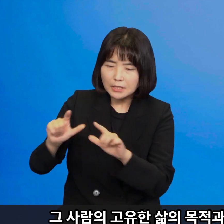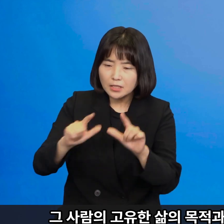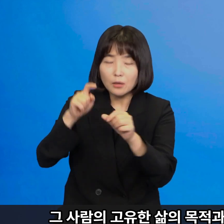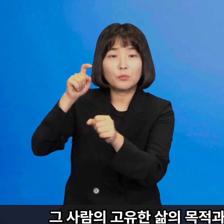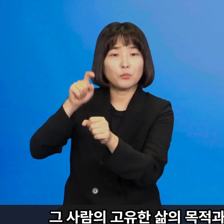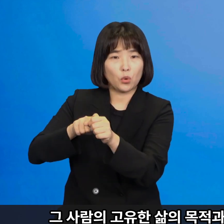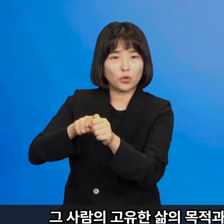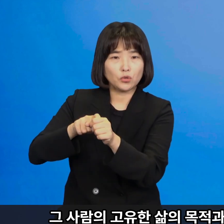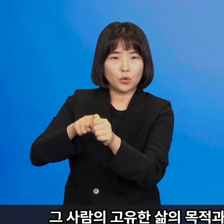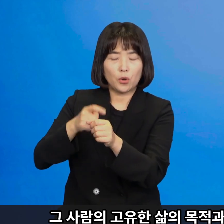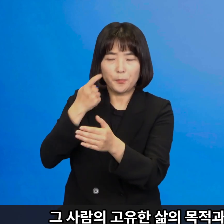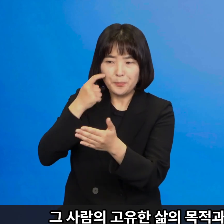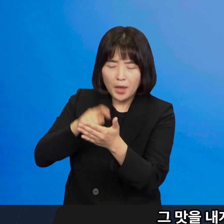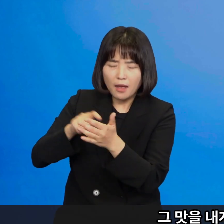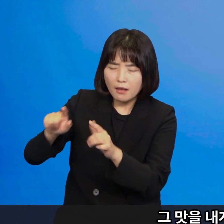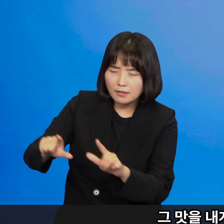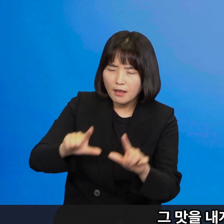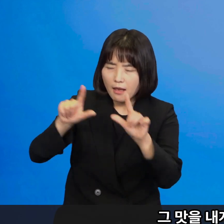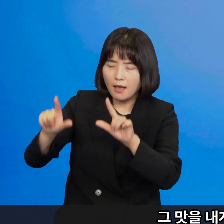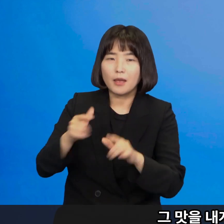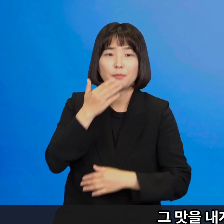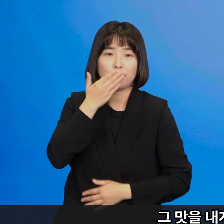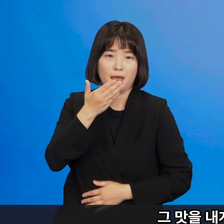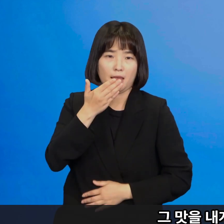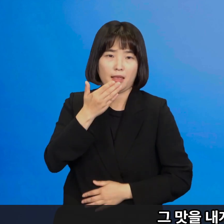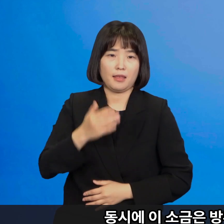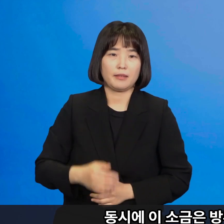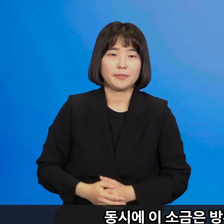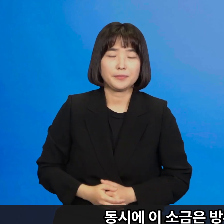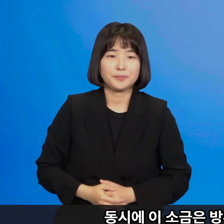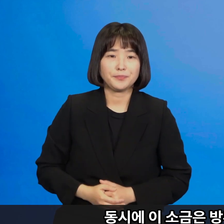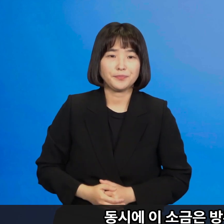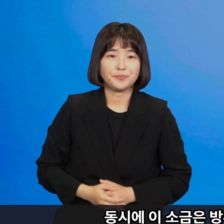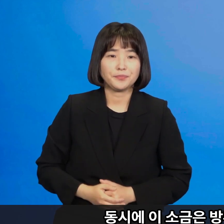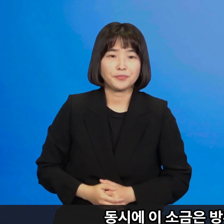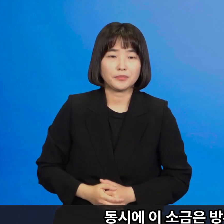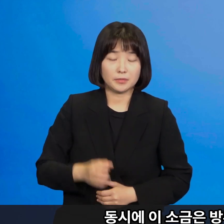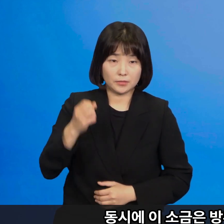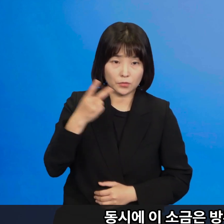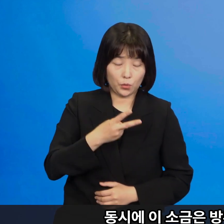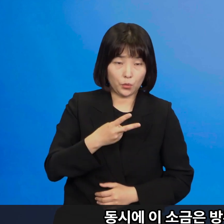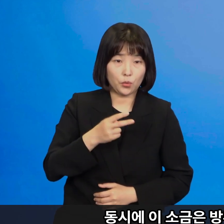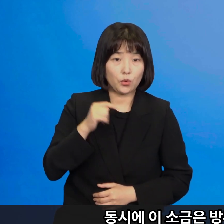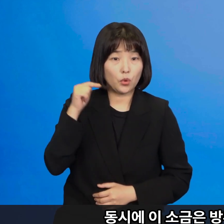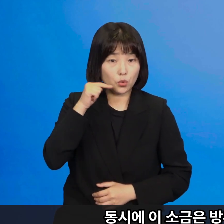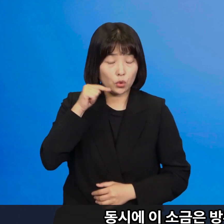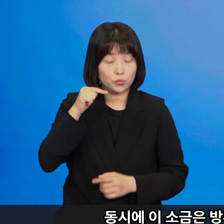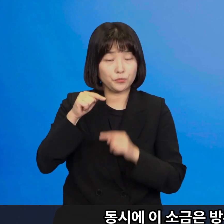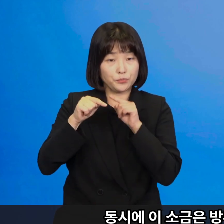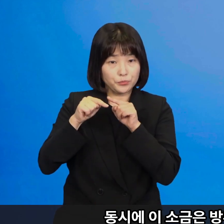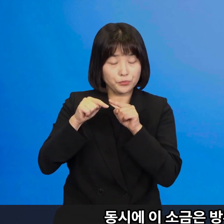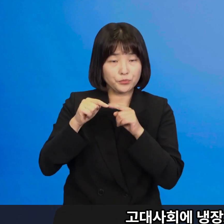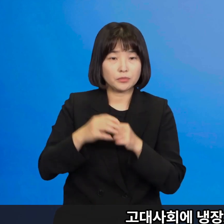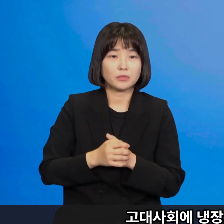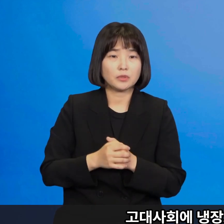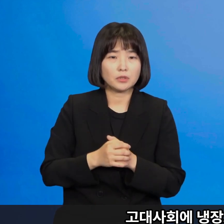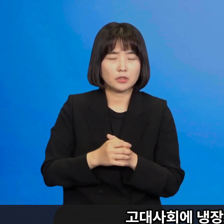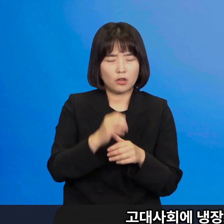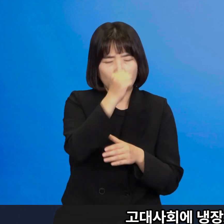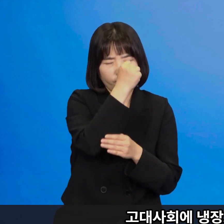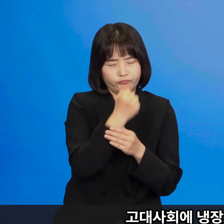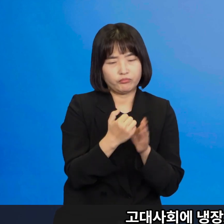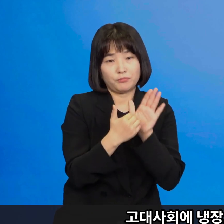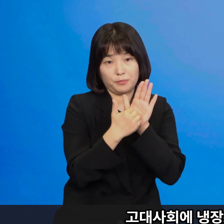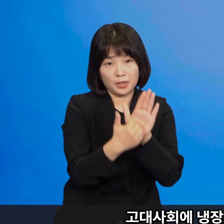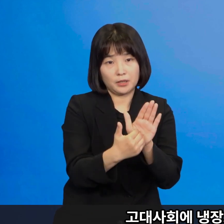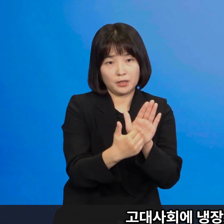이유를 발견하고 살아가게 됩니다. 그 맛을 내게 되는 거예요. 동시에 이 소금은 이 방부제 역할 아닙니까? 고대